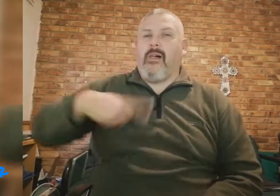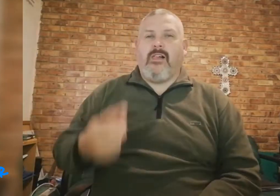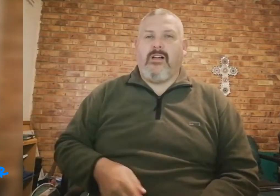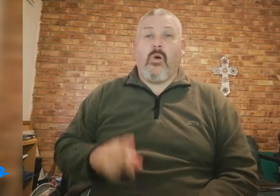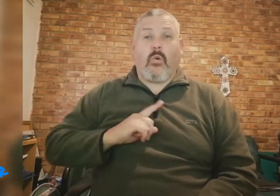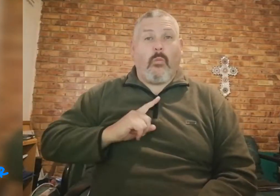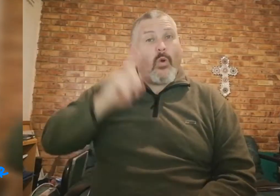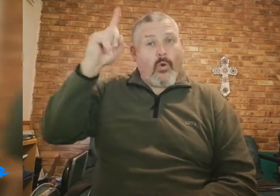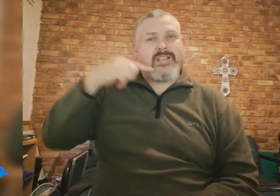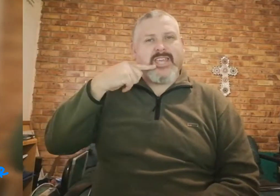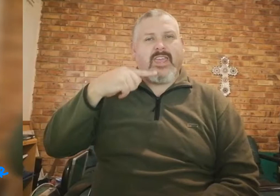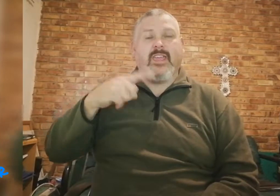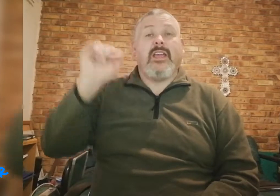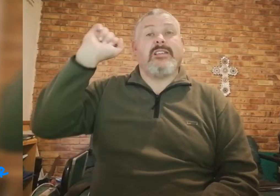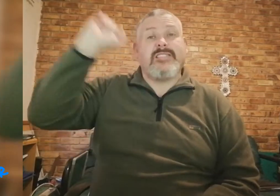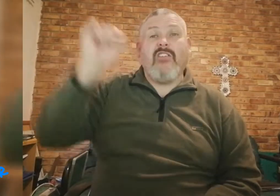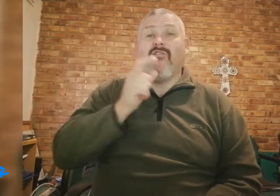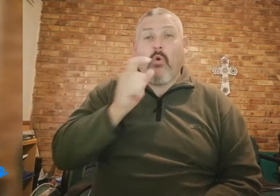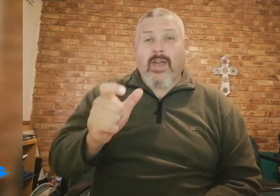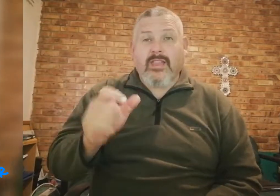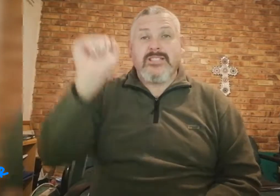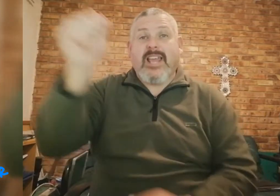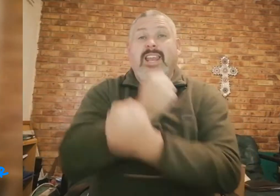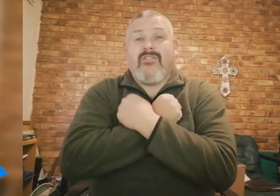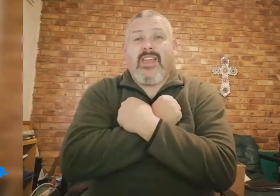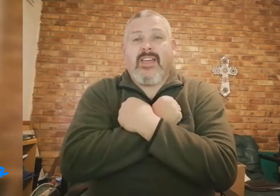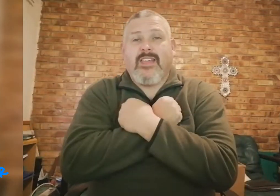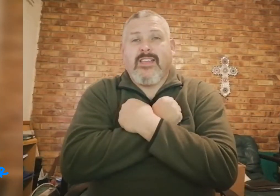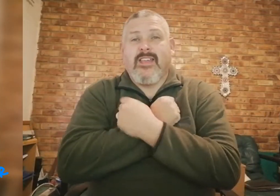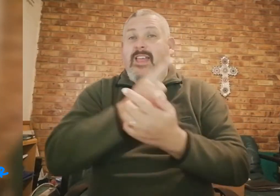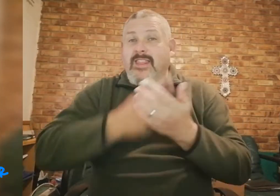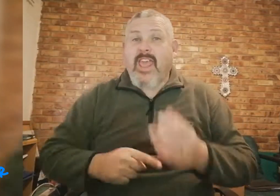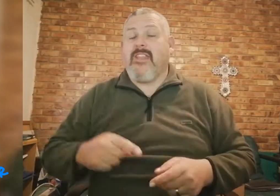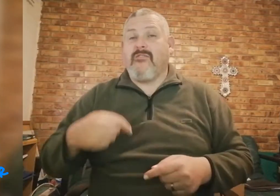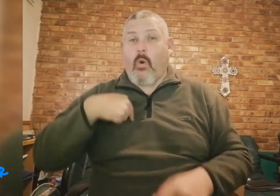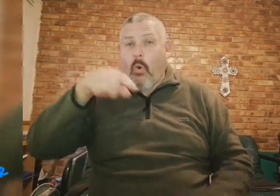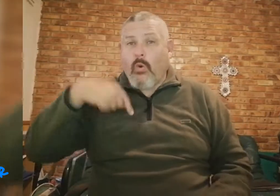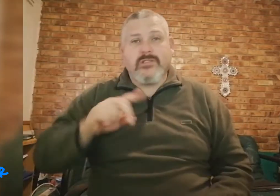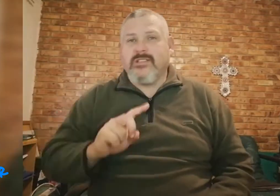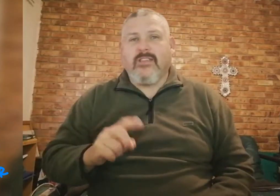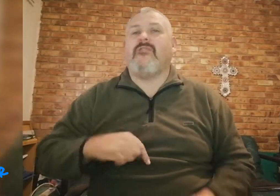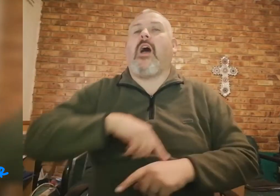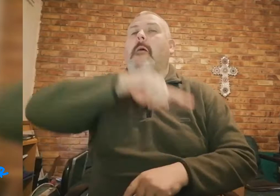allemaal van God sê sy boos, sy liefde net vir ons nie, vir